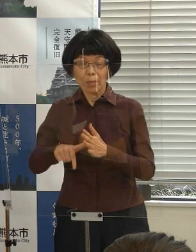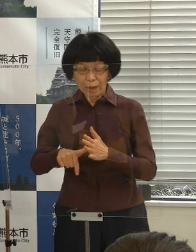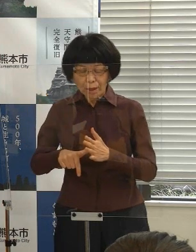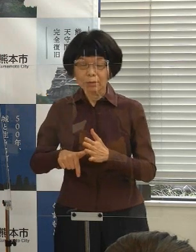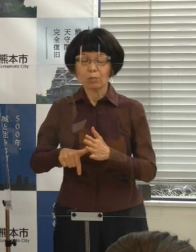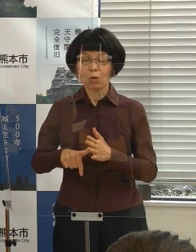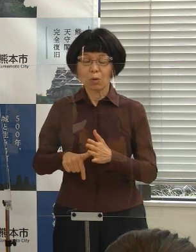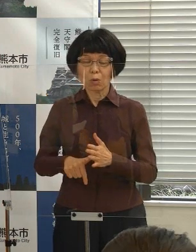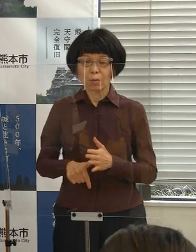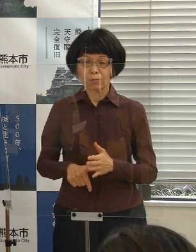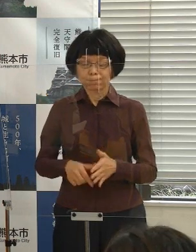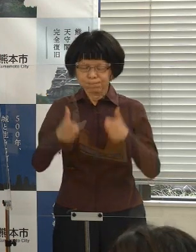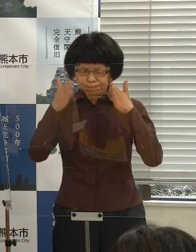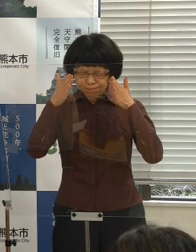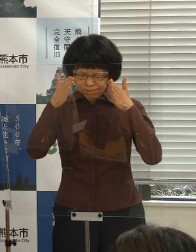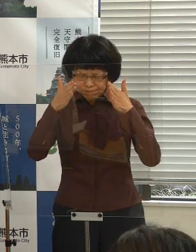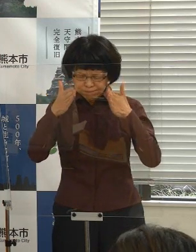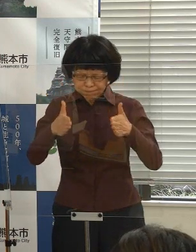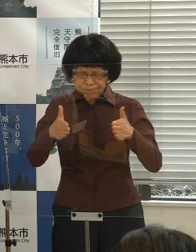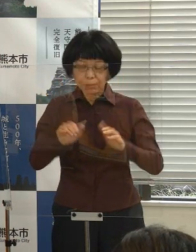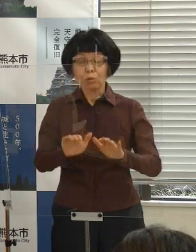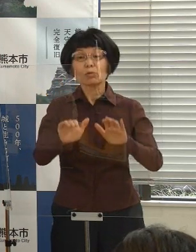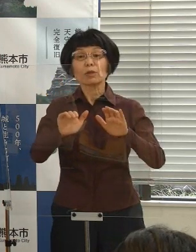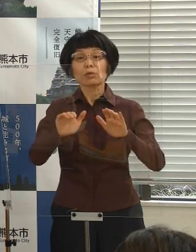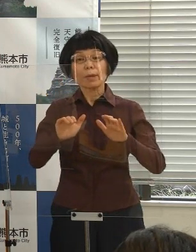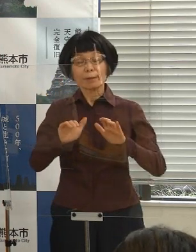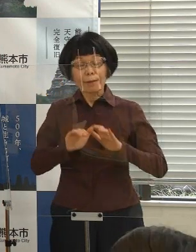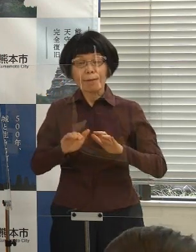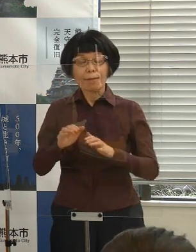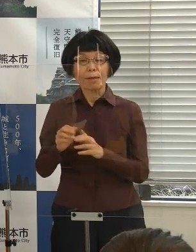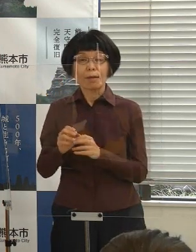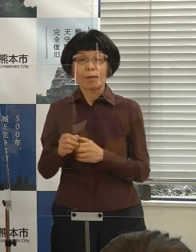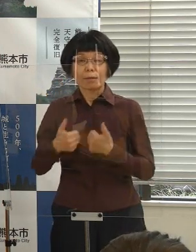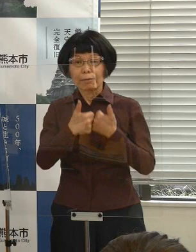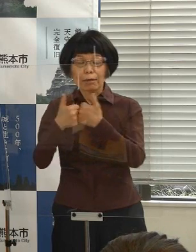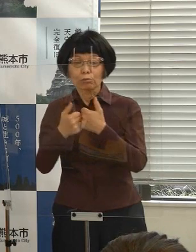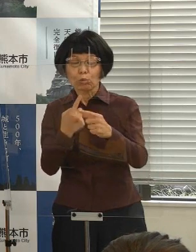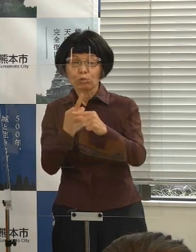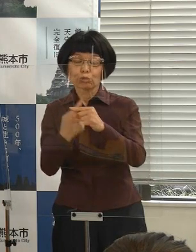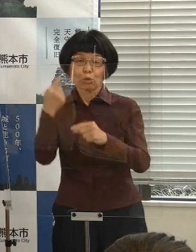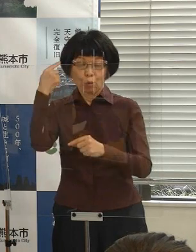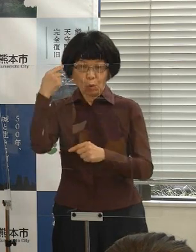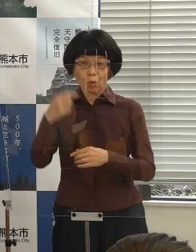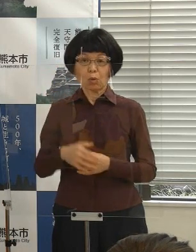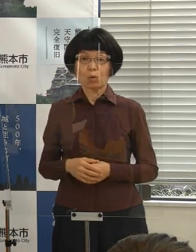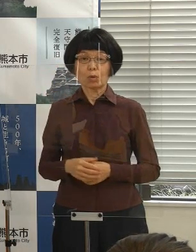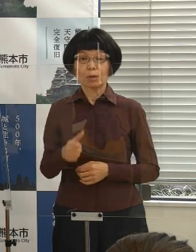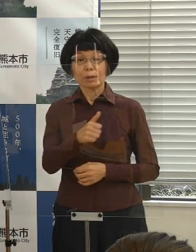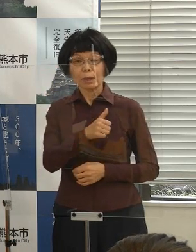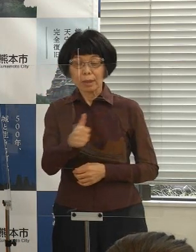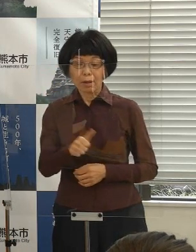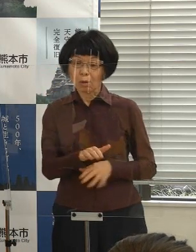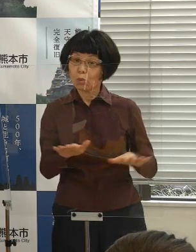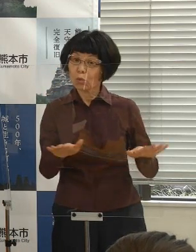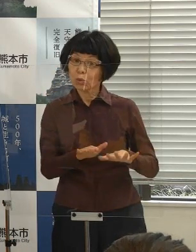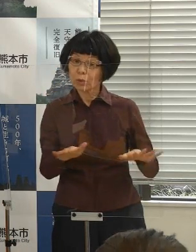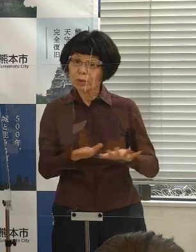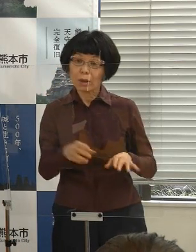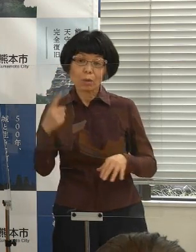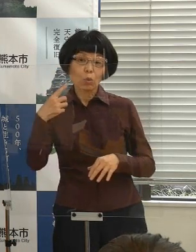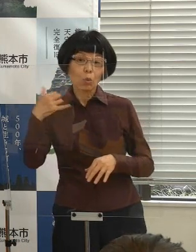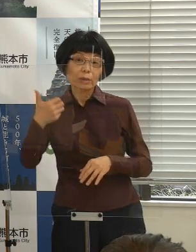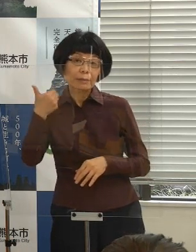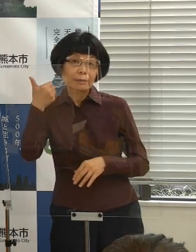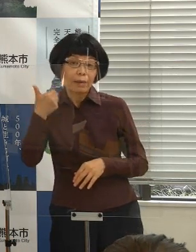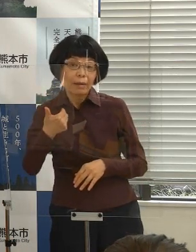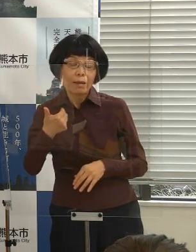討をしていただいているというふうに思いますが、なかなかやはりこうした子どもの出自を知る権利をどうするのか、そして望